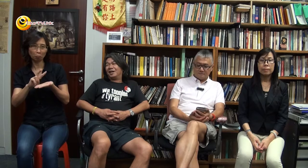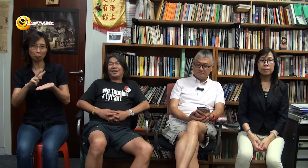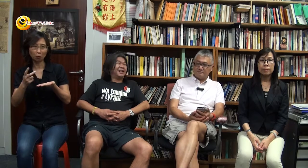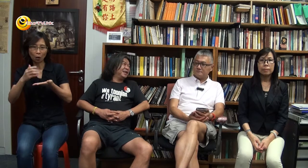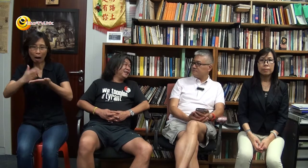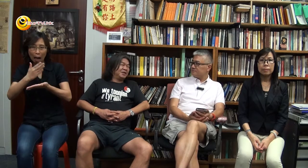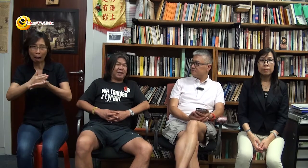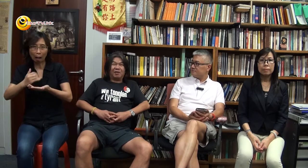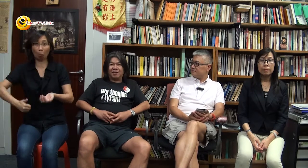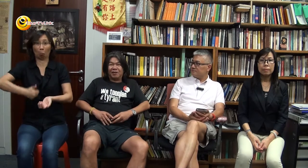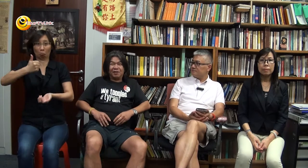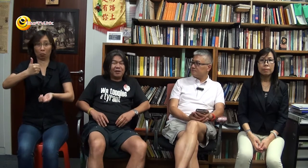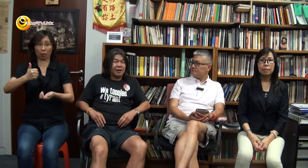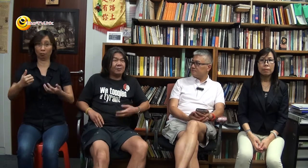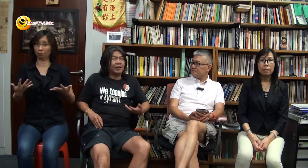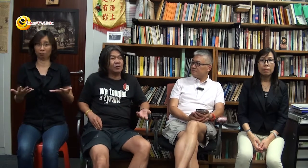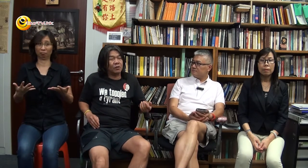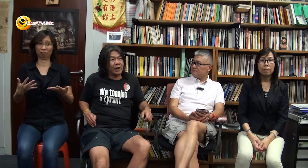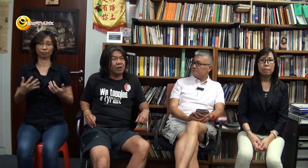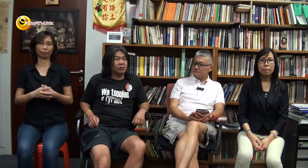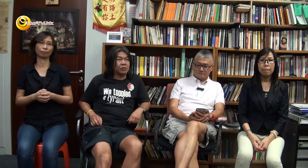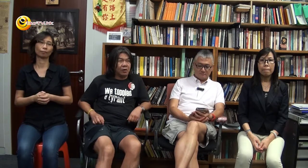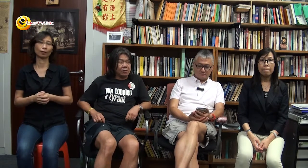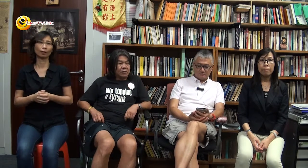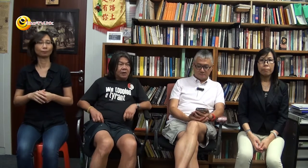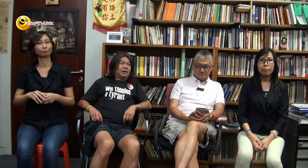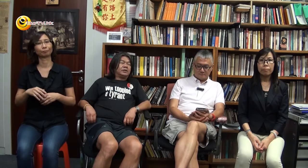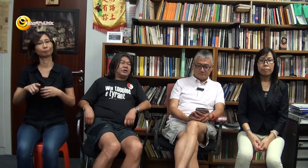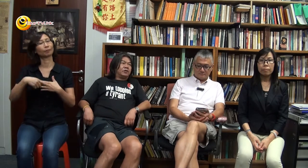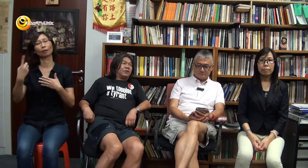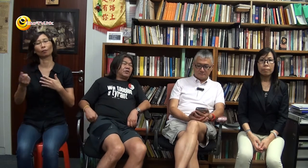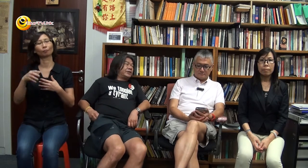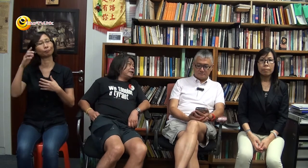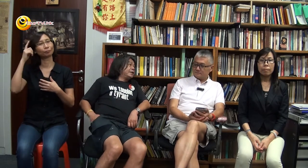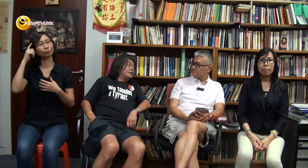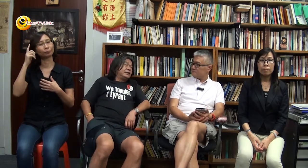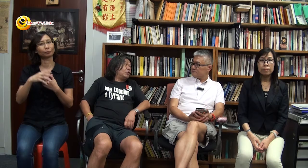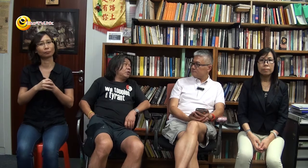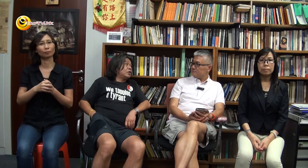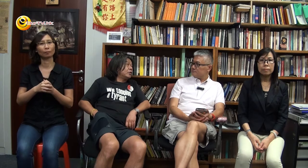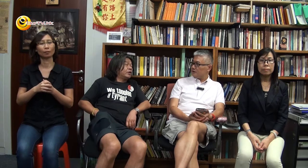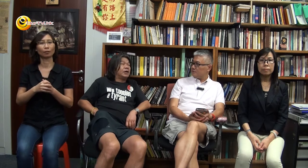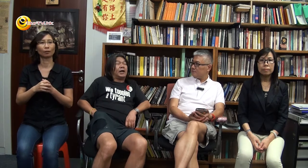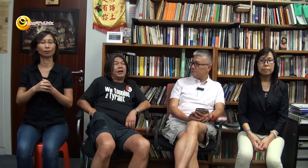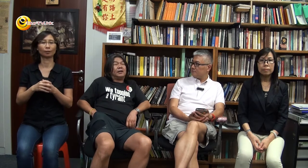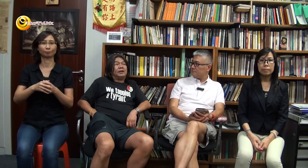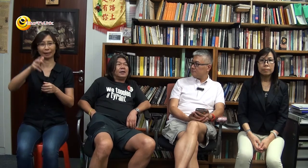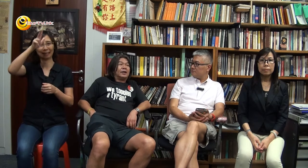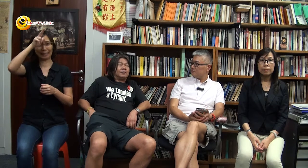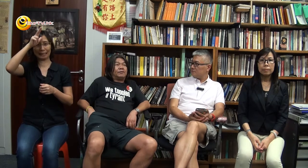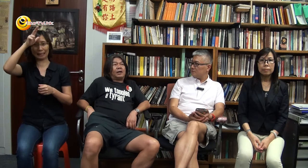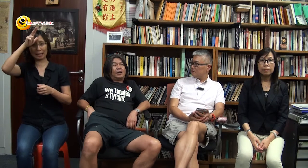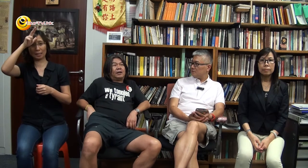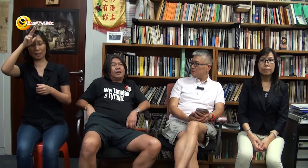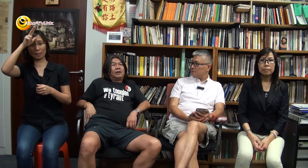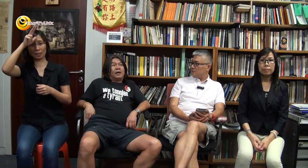啊，真是怎麼搞啊，大哥。那這個也都從另一個角度說，即除了說從政治酬用的角度來說，